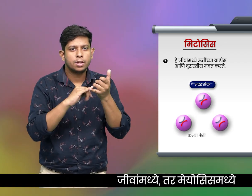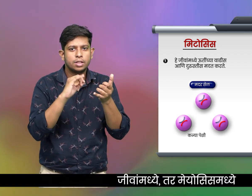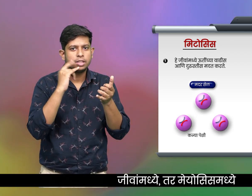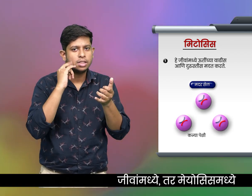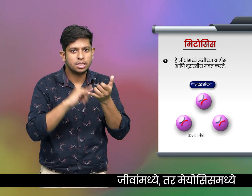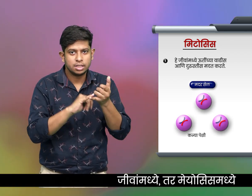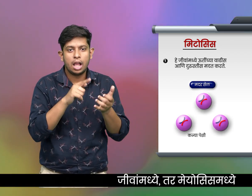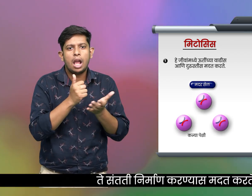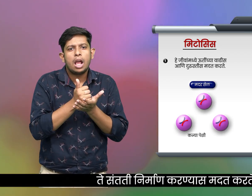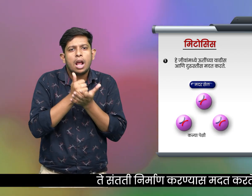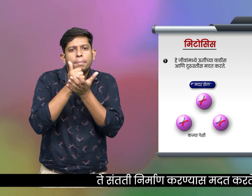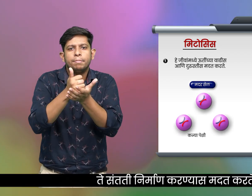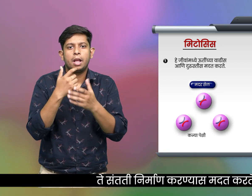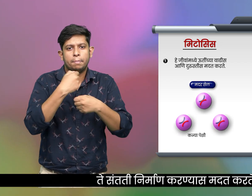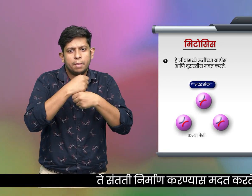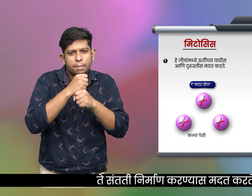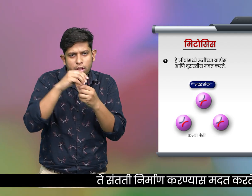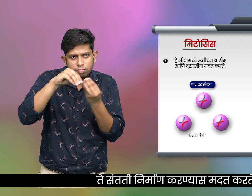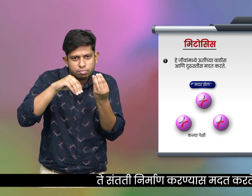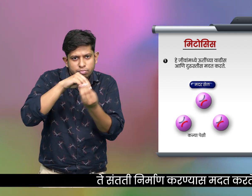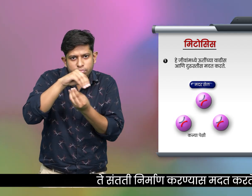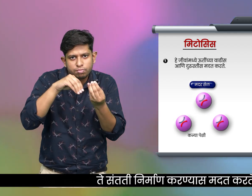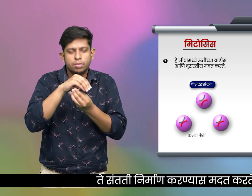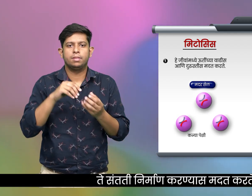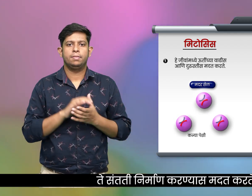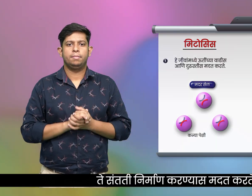मेयोसिसमध्ये ते संतती निर्माण करण्यास मदत करते.